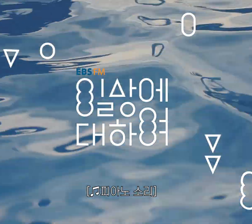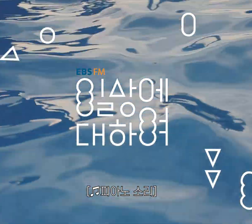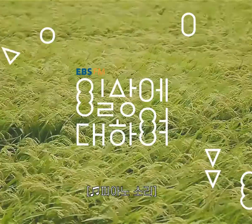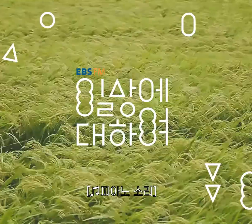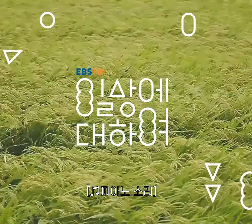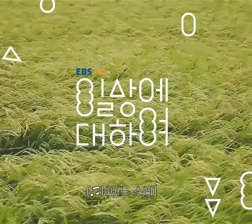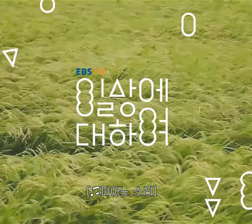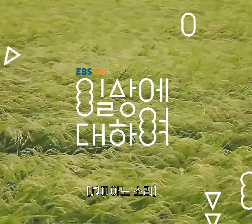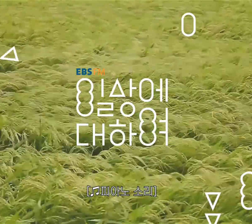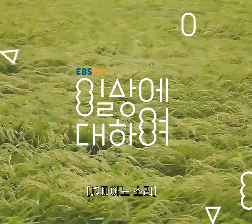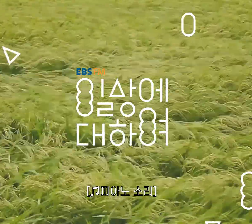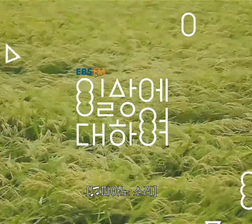아